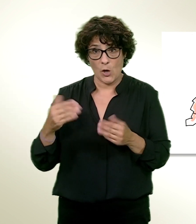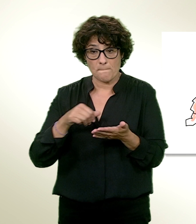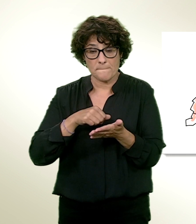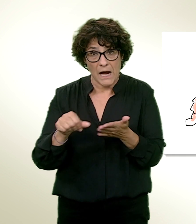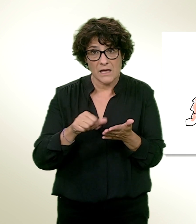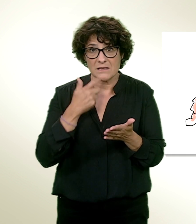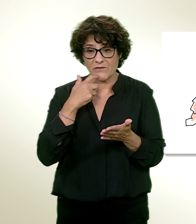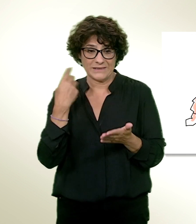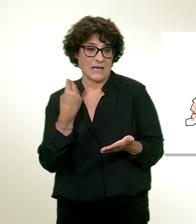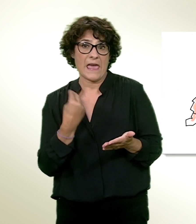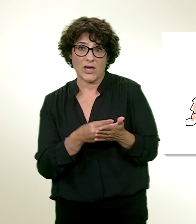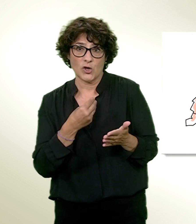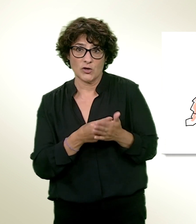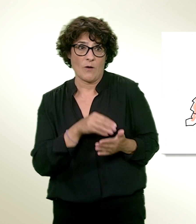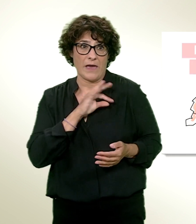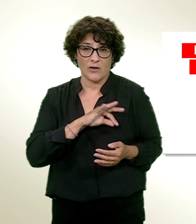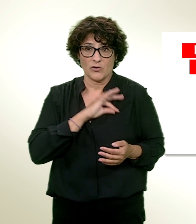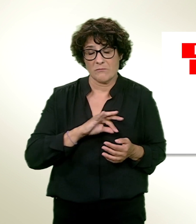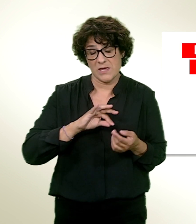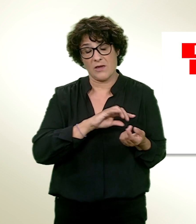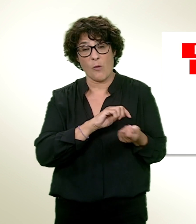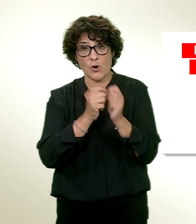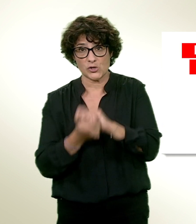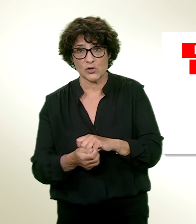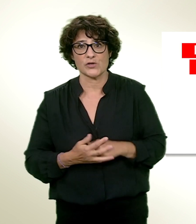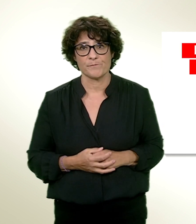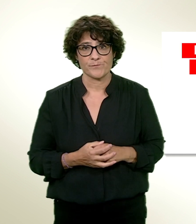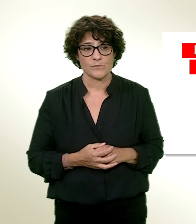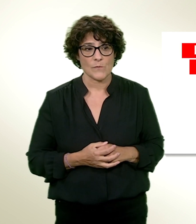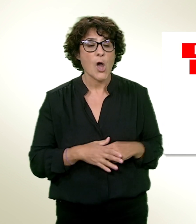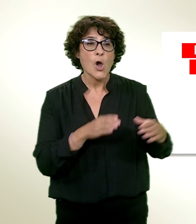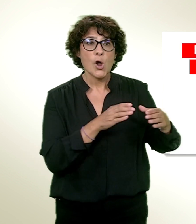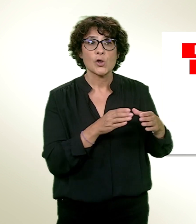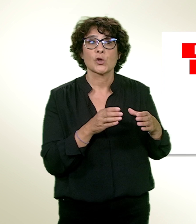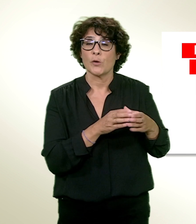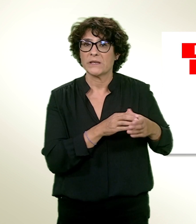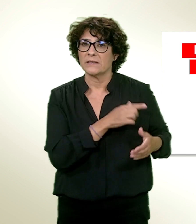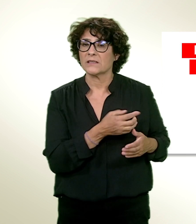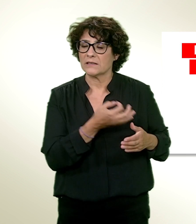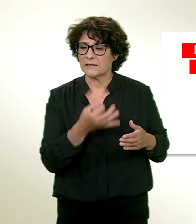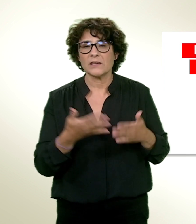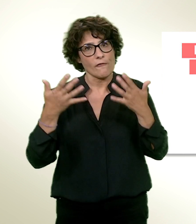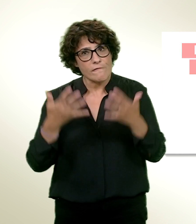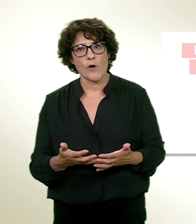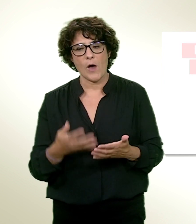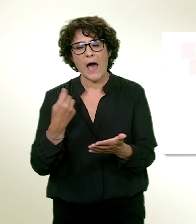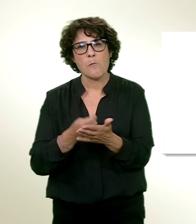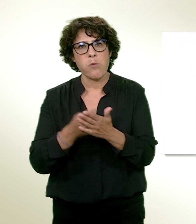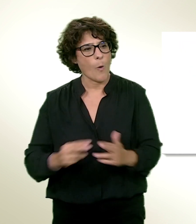matière d'épargne pourraient également évoluer. Le comité est d'avis que l'initiative donne lieu à une imposition plus